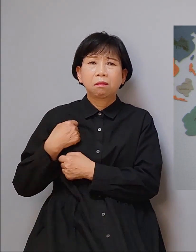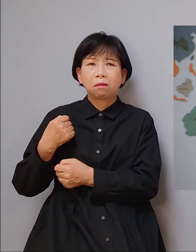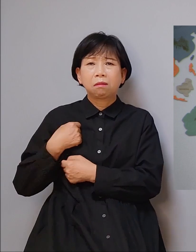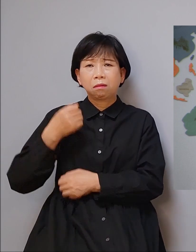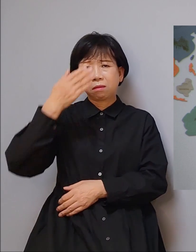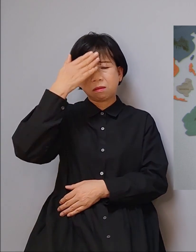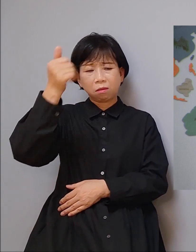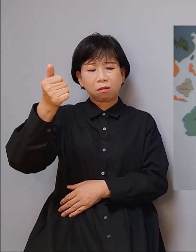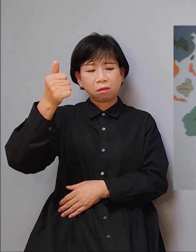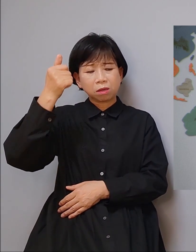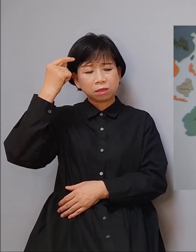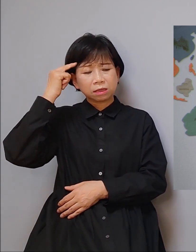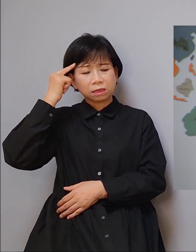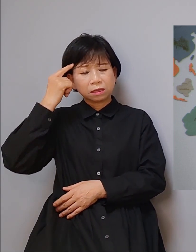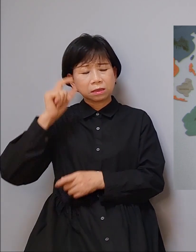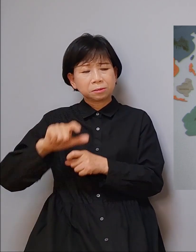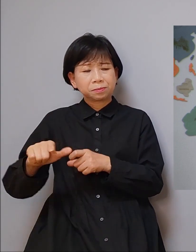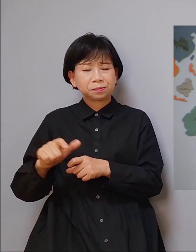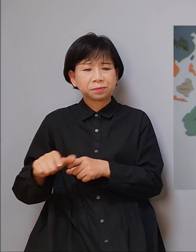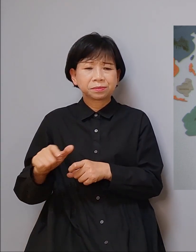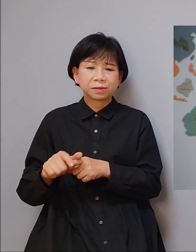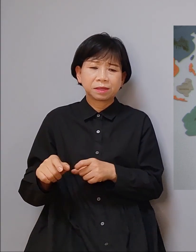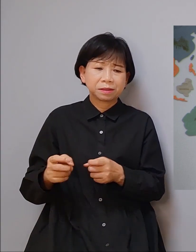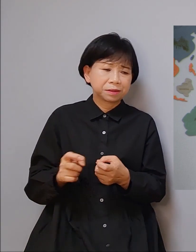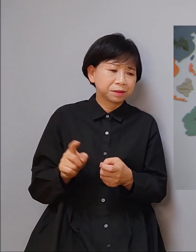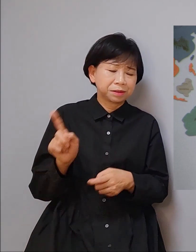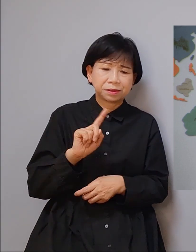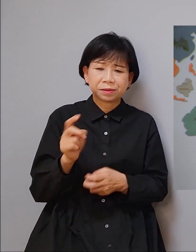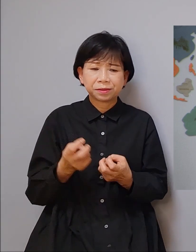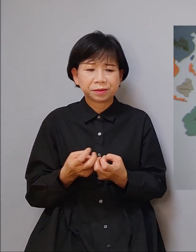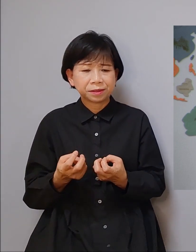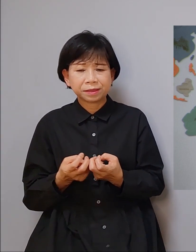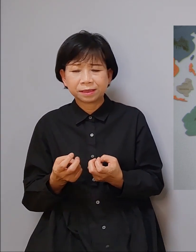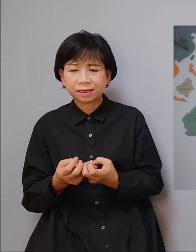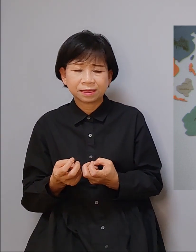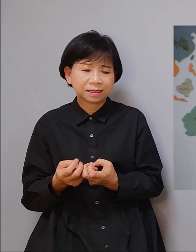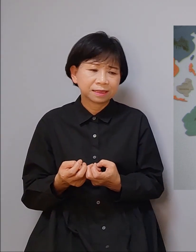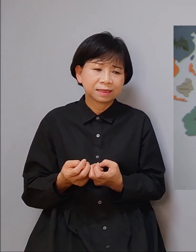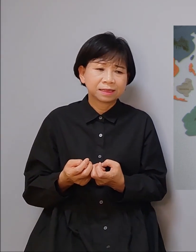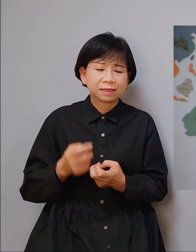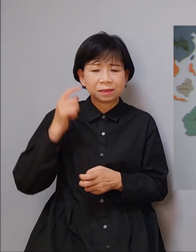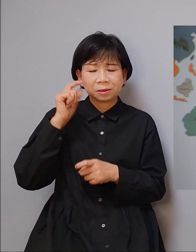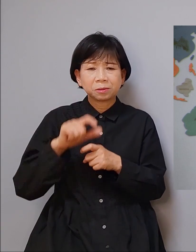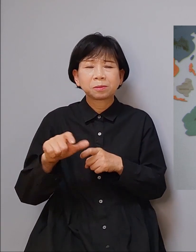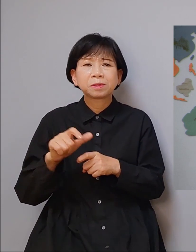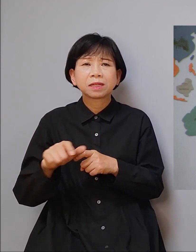최후의 방법을 써야 되겠다. 악어 한 마리를